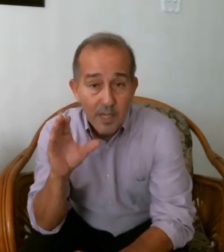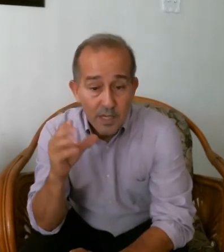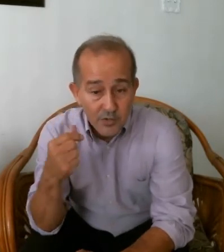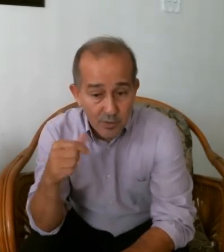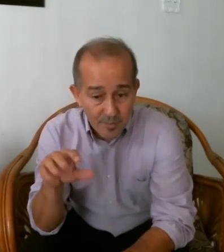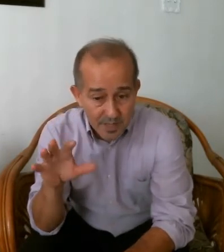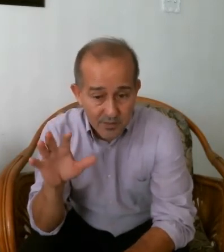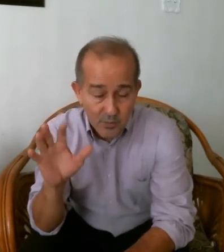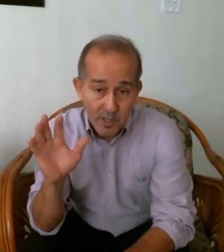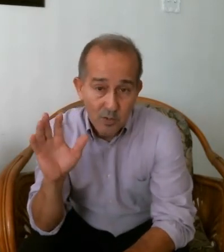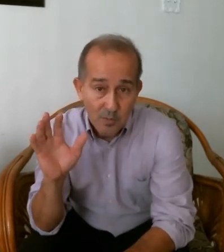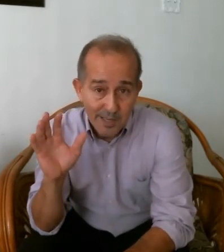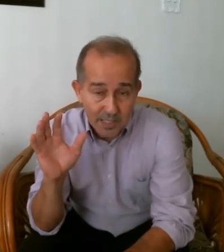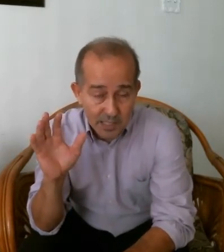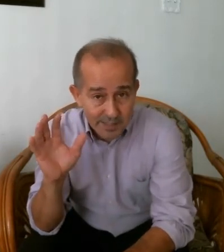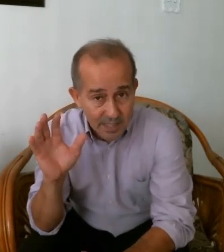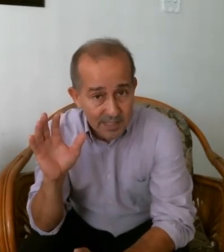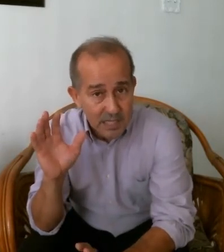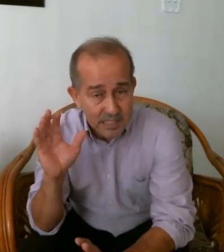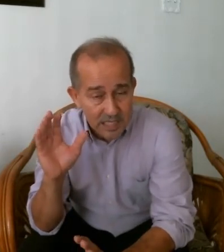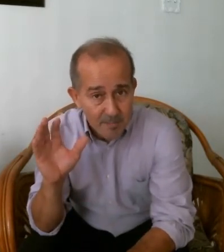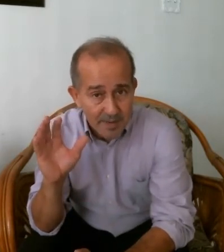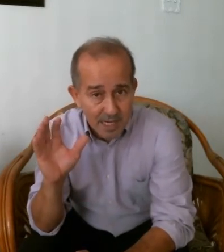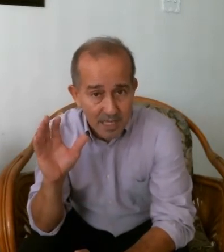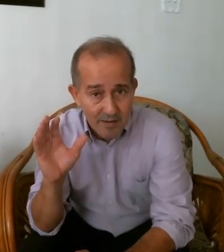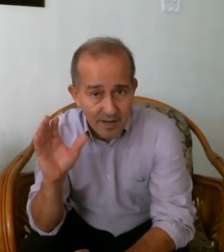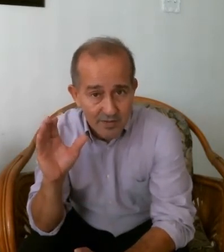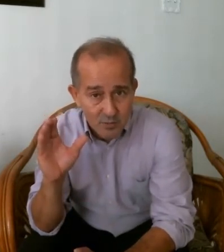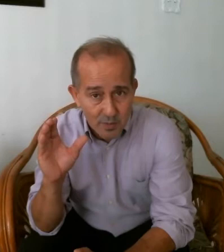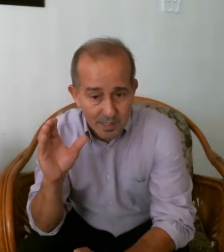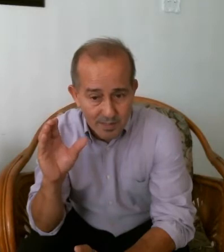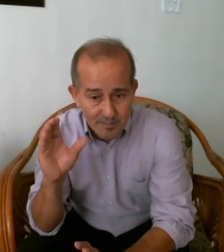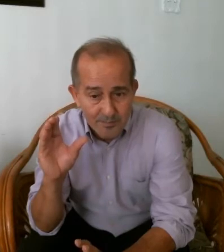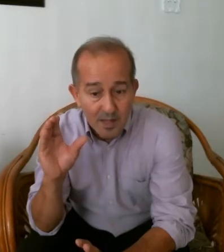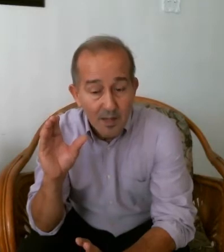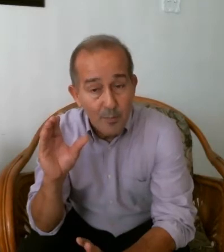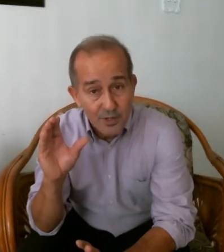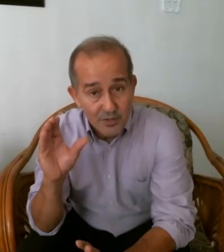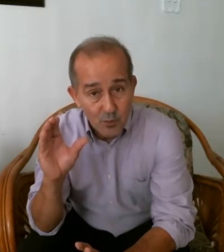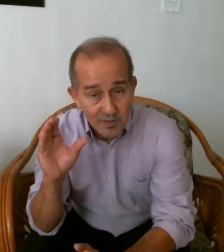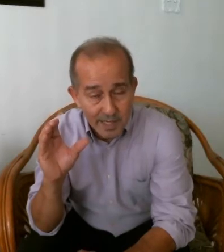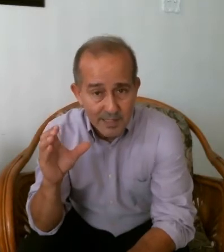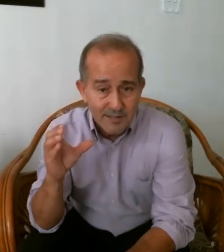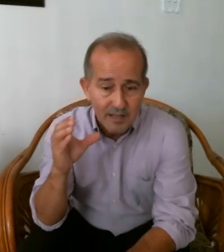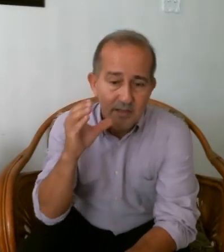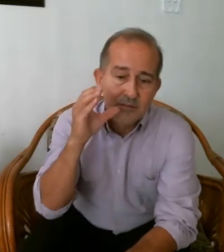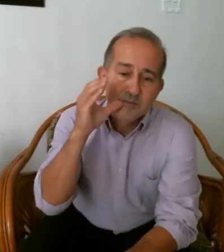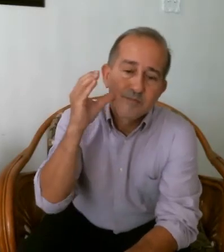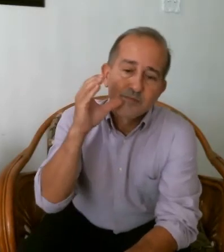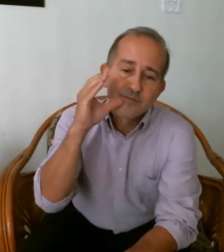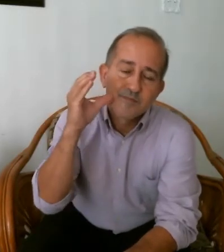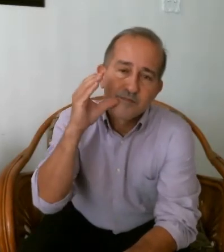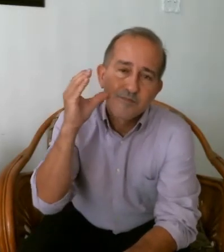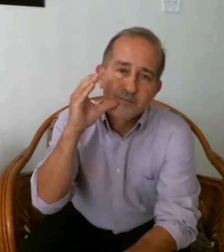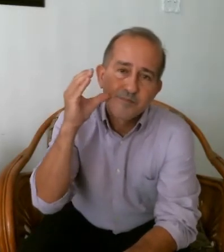Y yo pienso que como la Cenicienta siempre la dejaban en su casa, por eso usan esa seña.